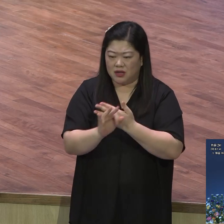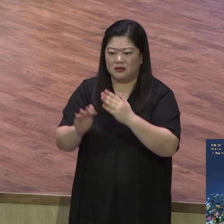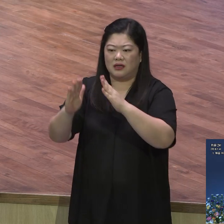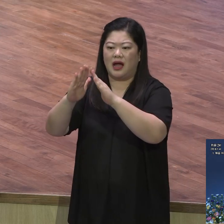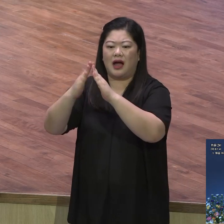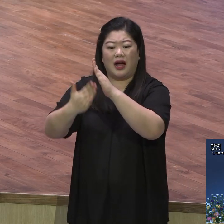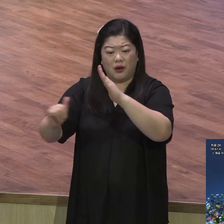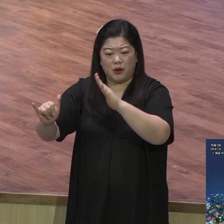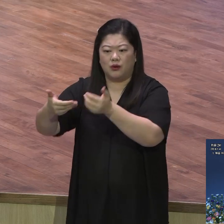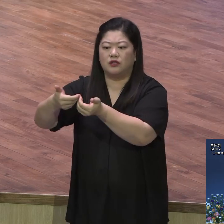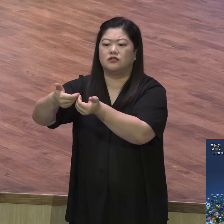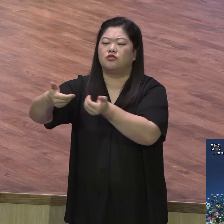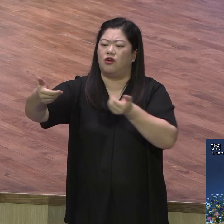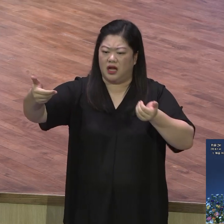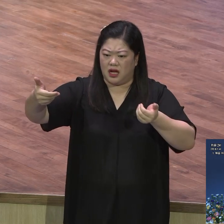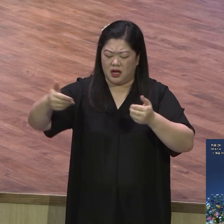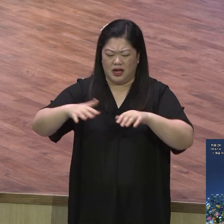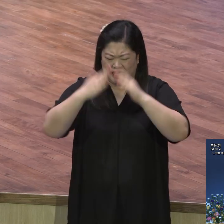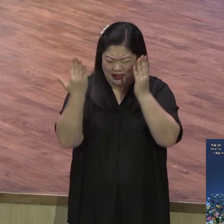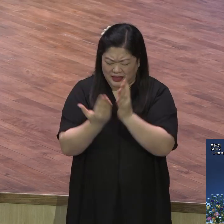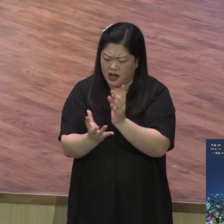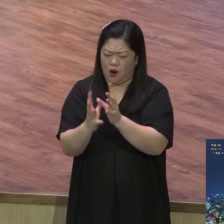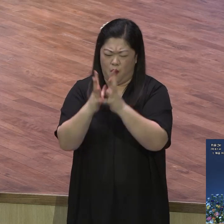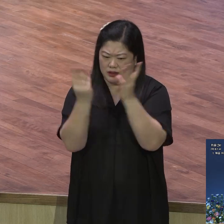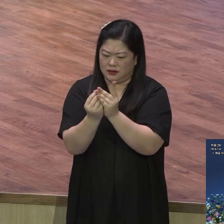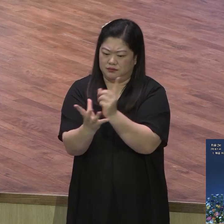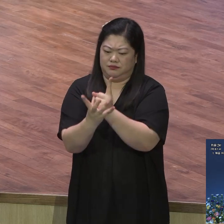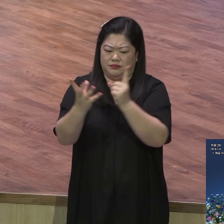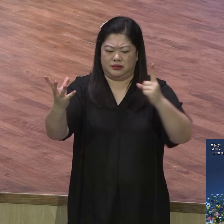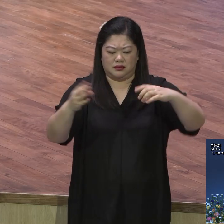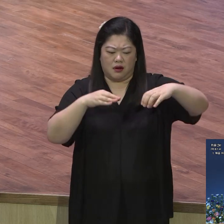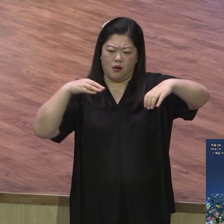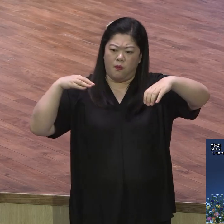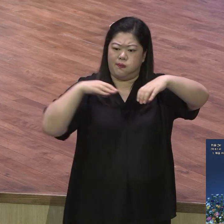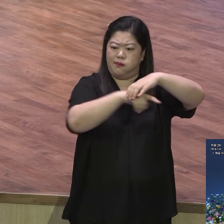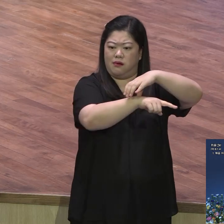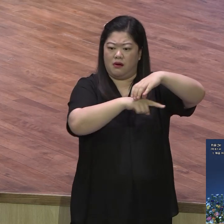동굴 산 밑에 동굴 그 격리 거기서 살았어요.